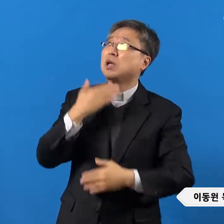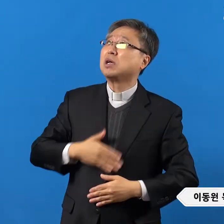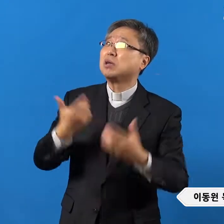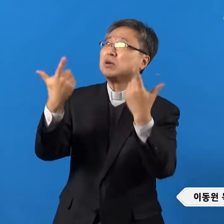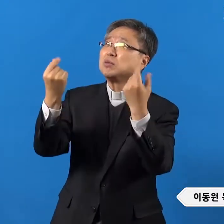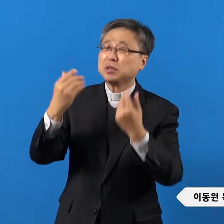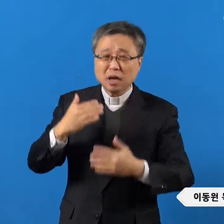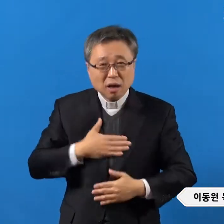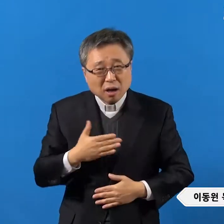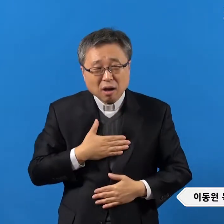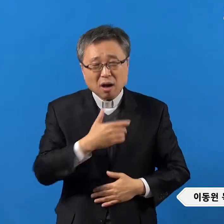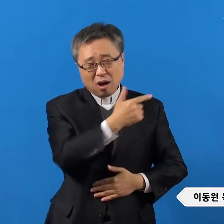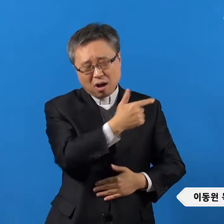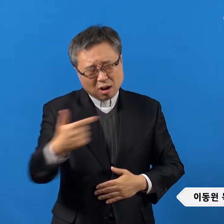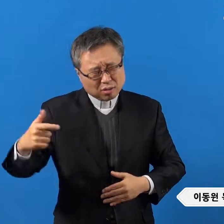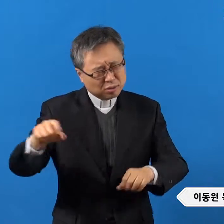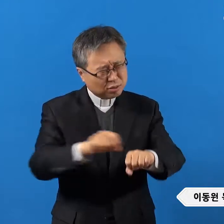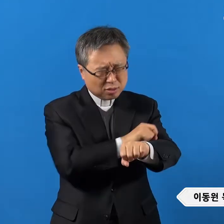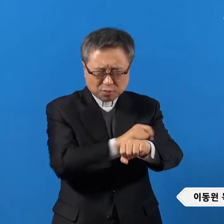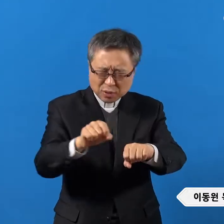제가 아주 특별한